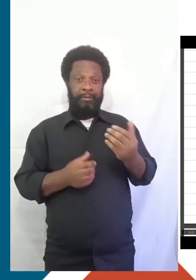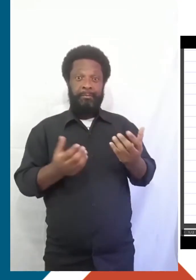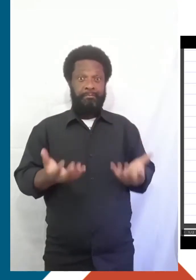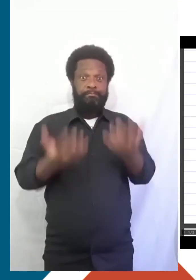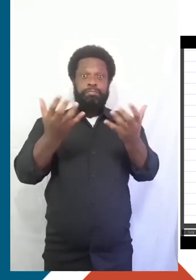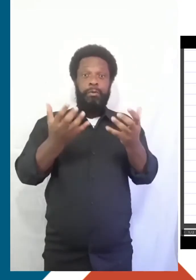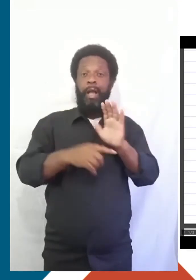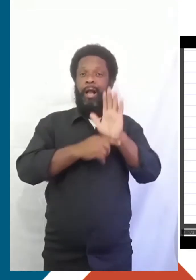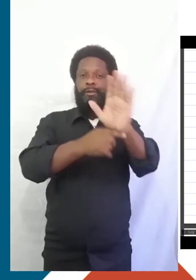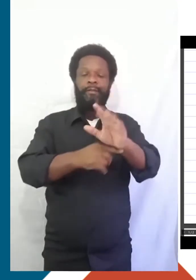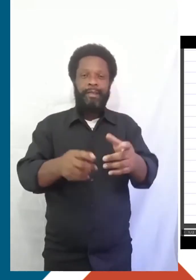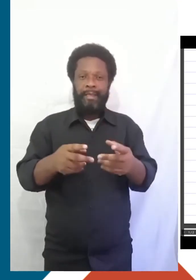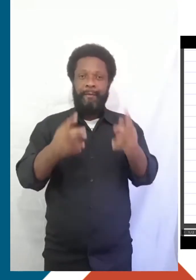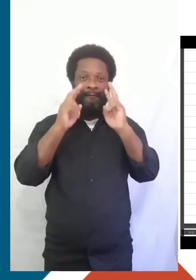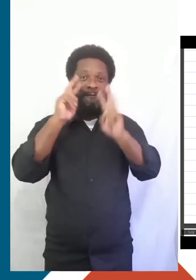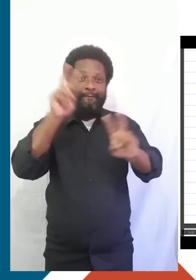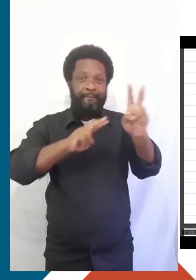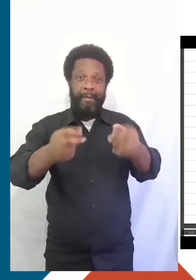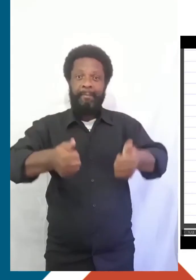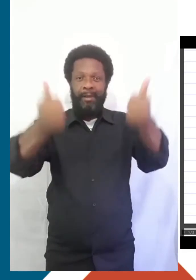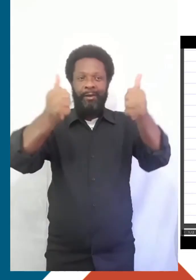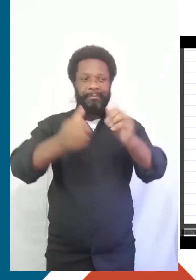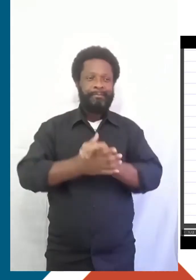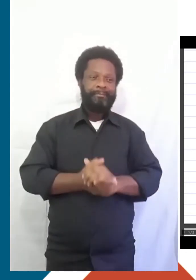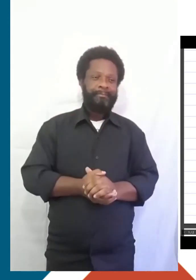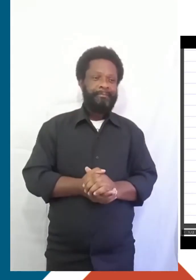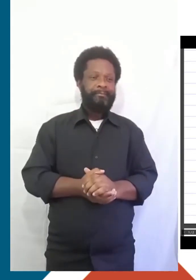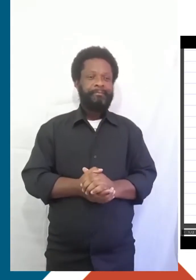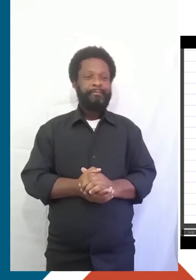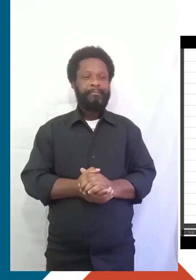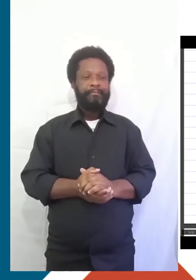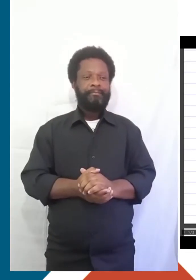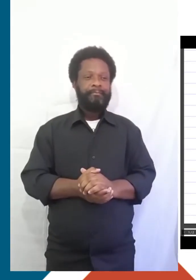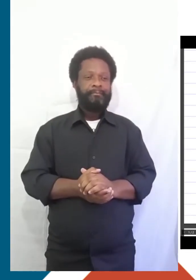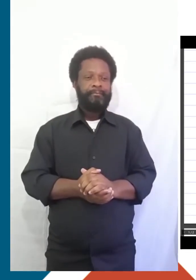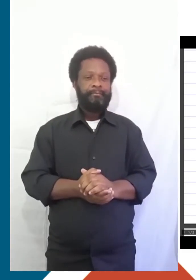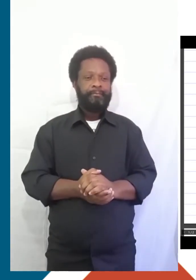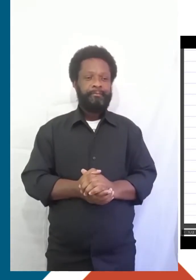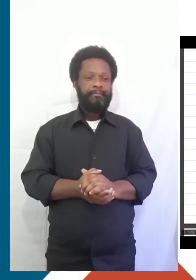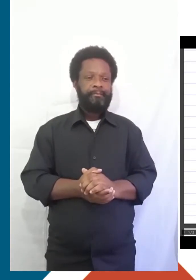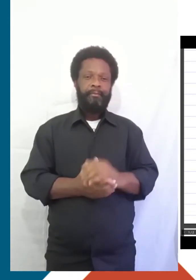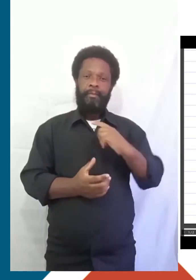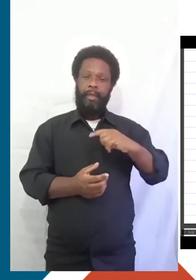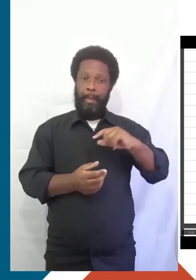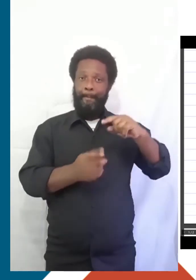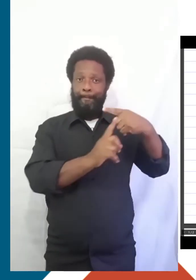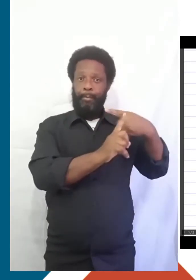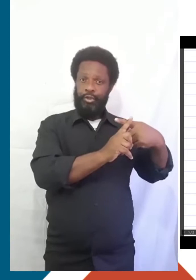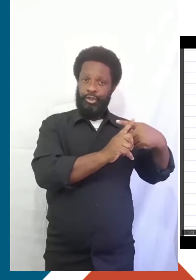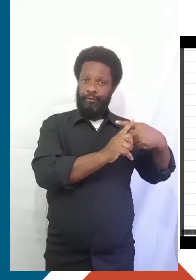mais ou menos assim. Eu estou exagerando aqui só para vocês poderem visualizar bem, tá, gente? Então tem